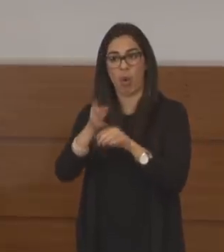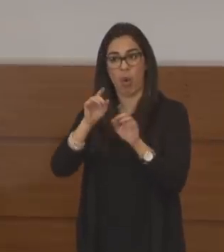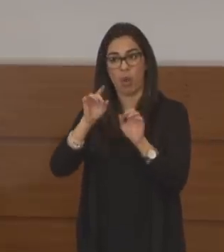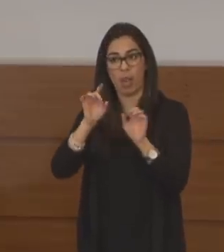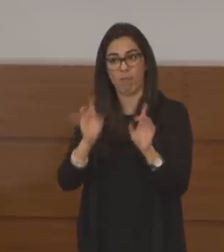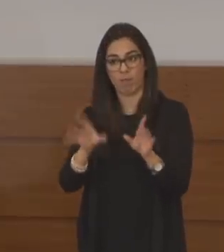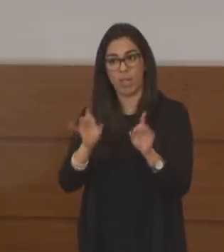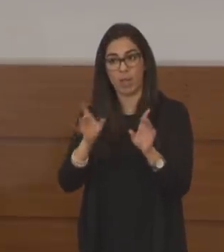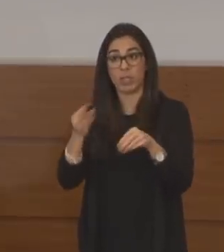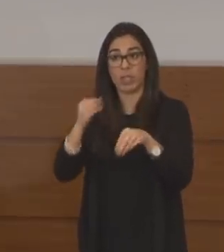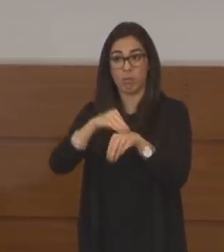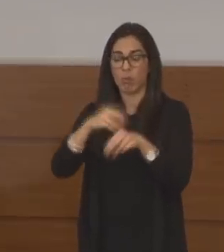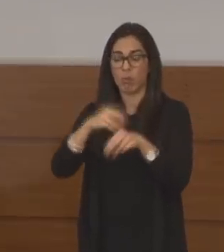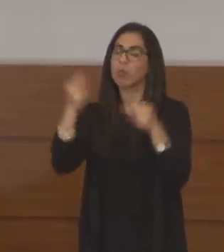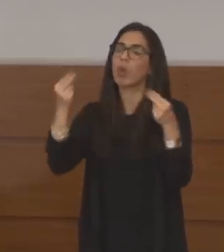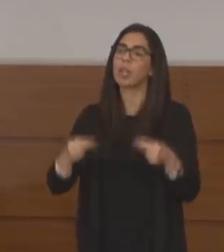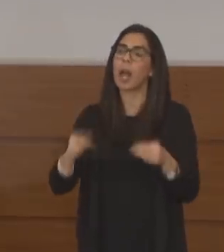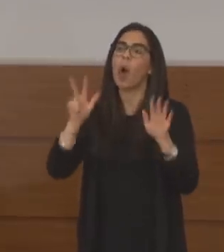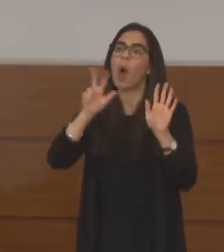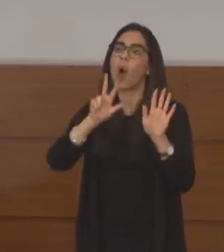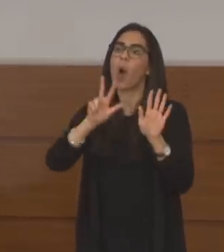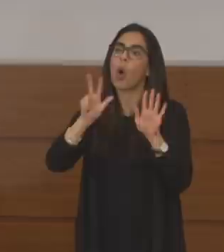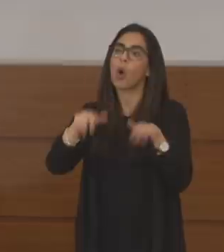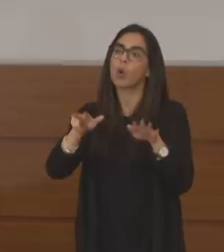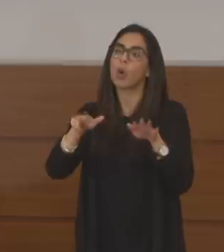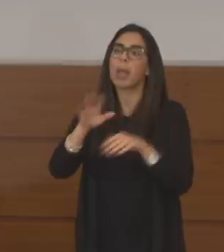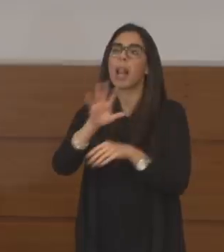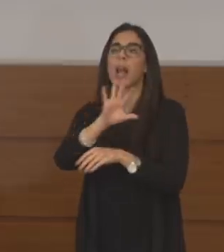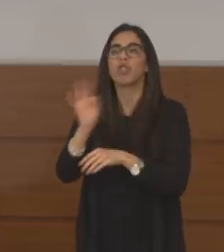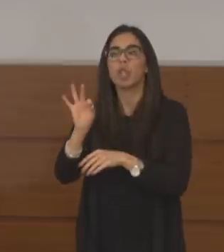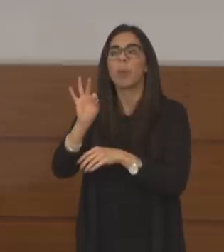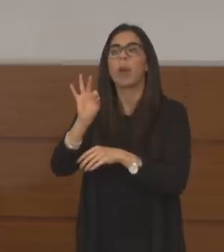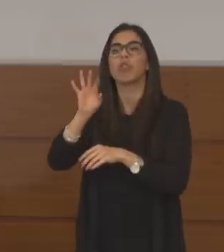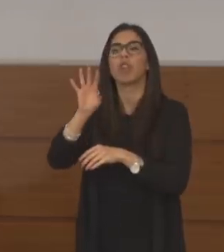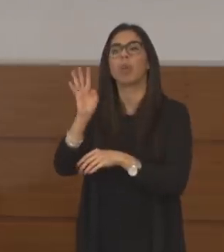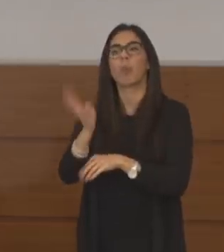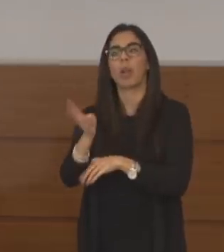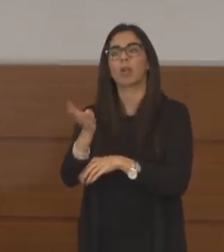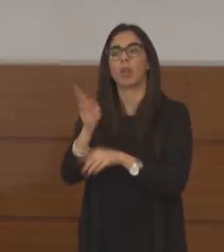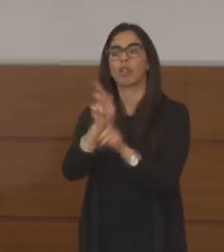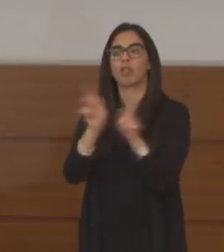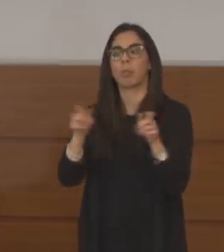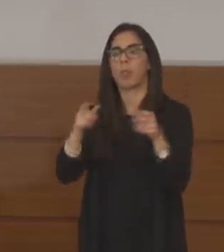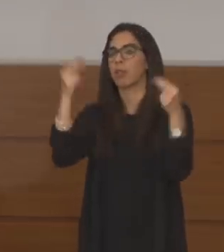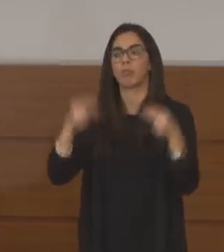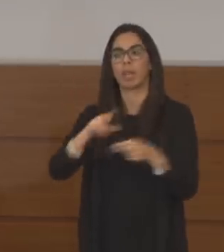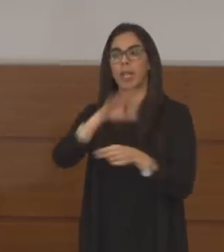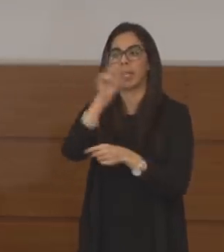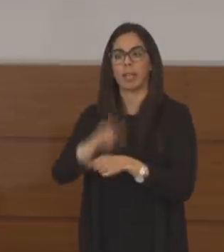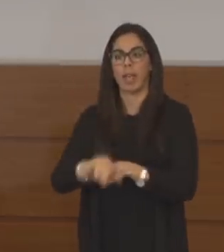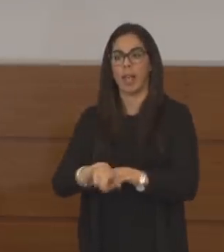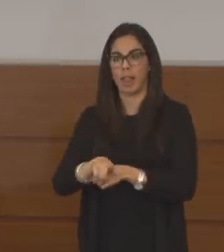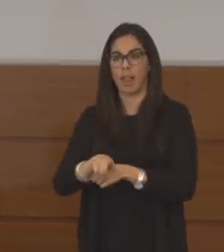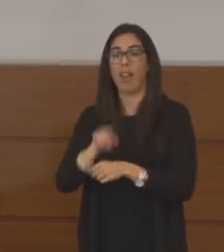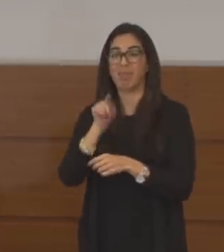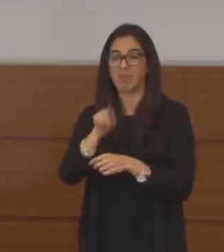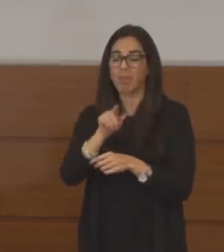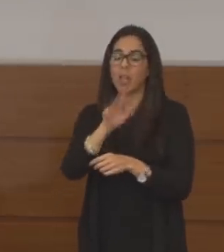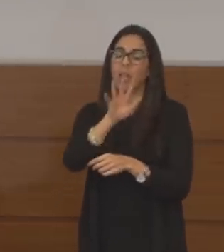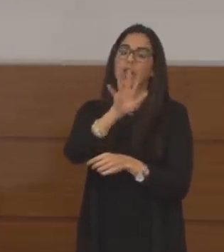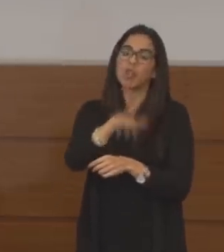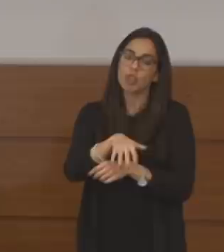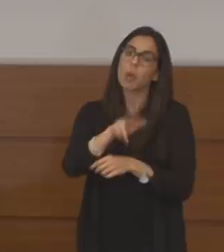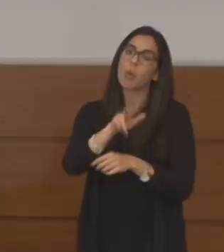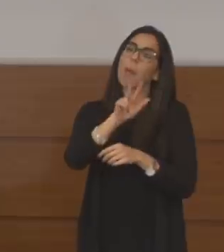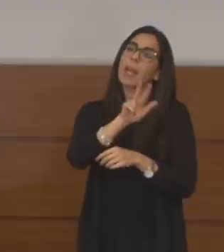8.500 14 persone questi 5.038 sono